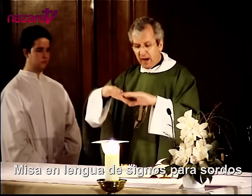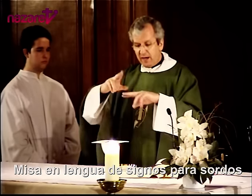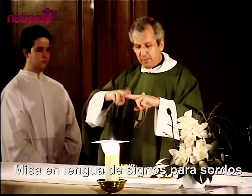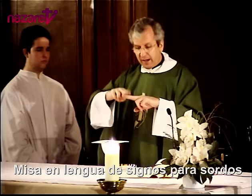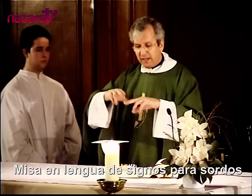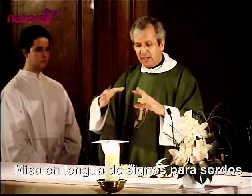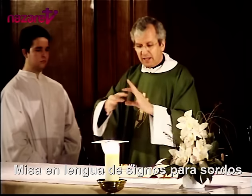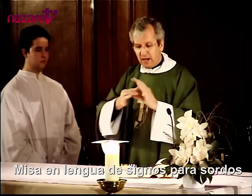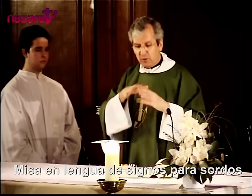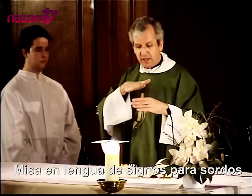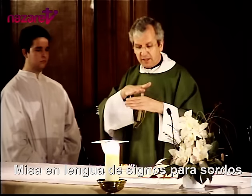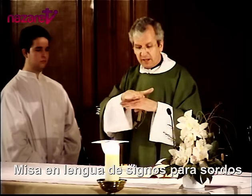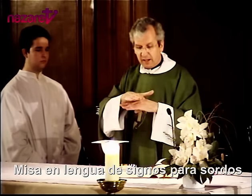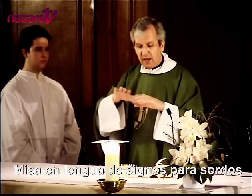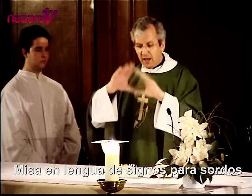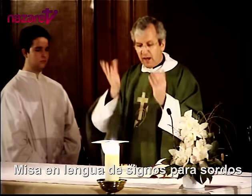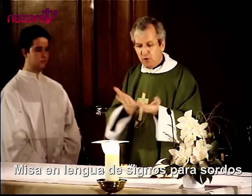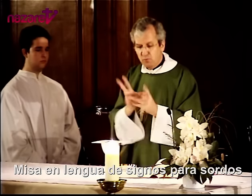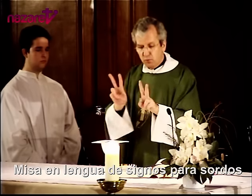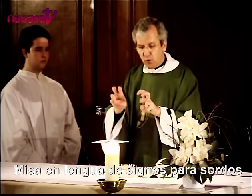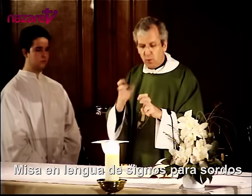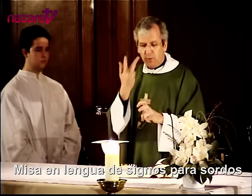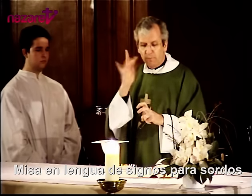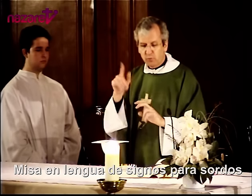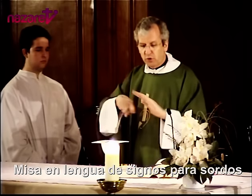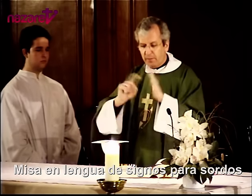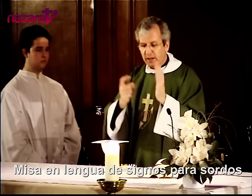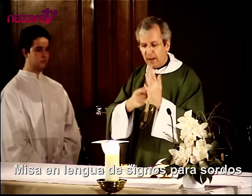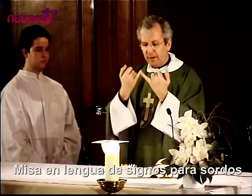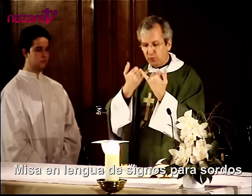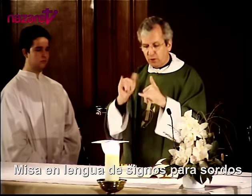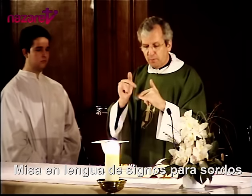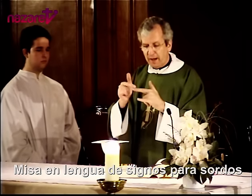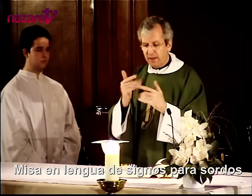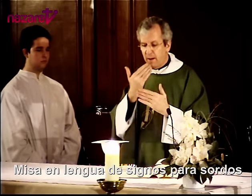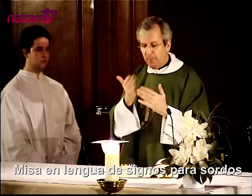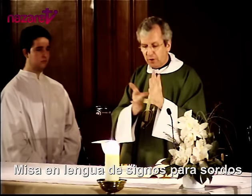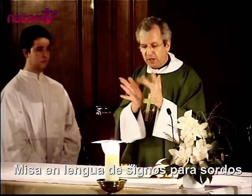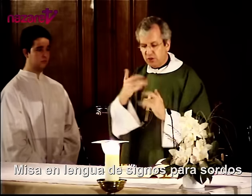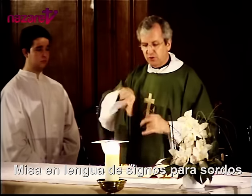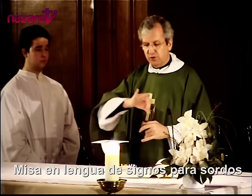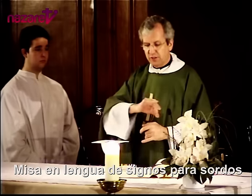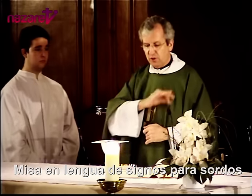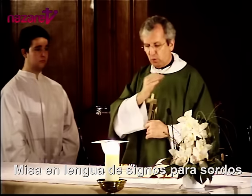el banquete de la unidad eterna, en un mundo nuevo donde brille la plenitud de tu paz, por Cristo, Señor